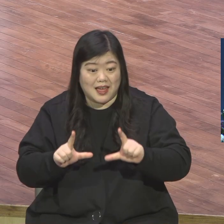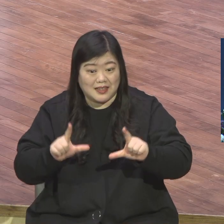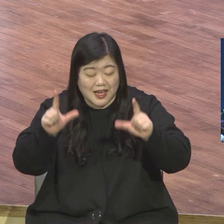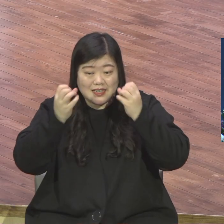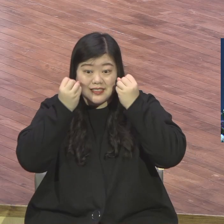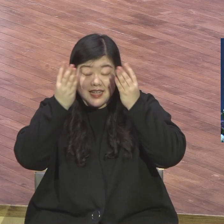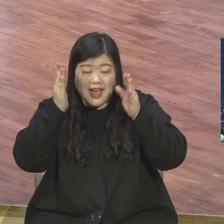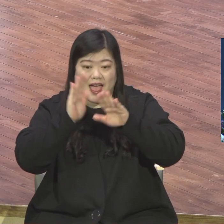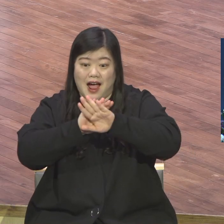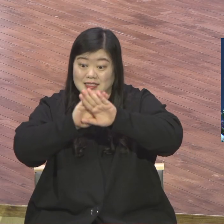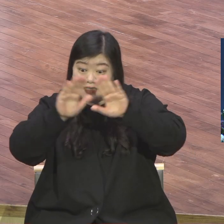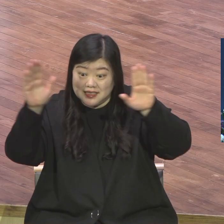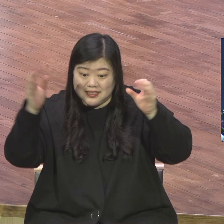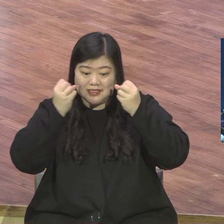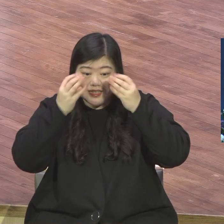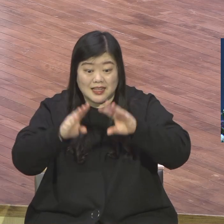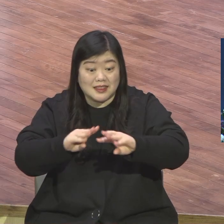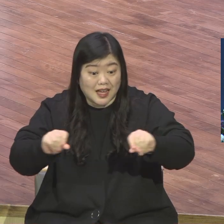새롭게.